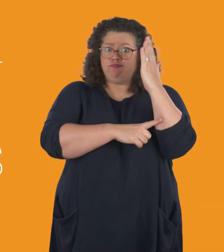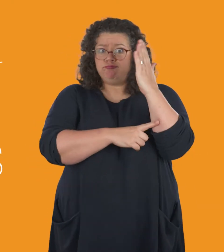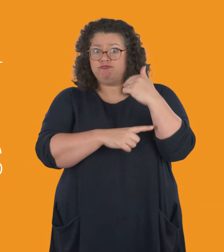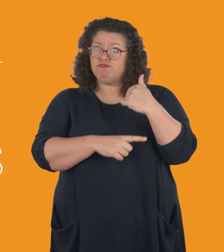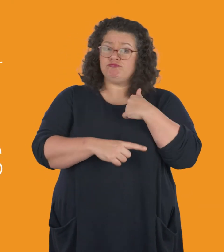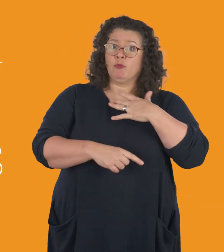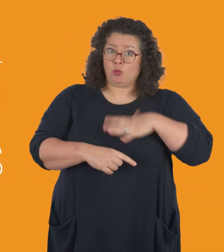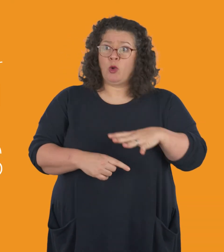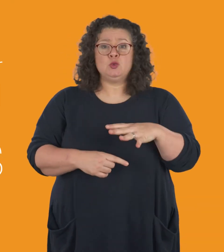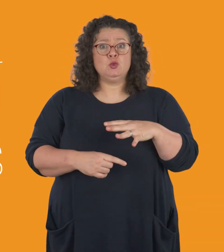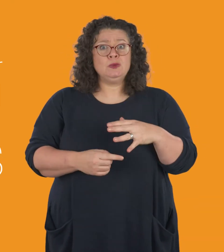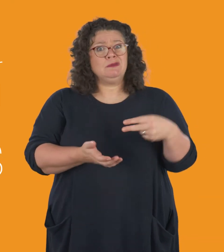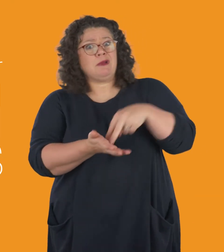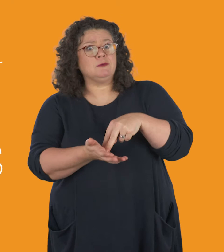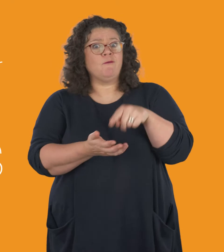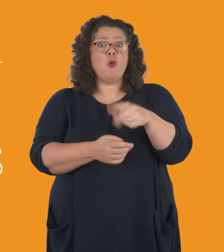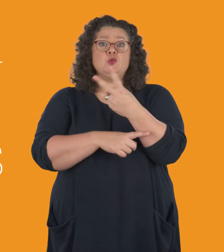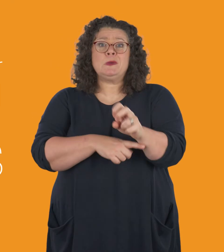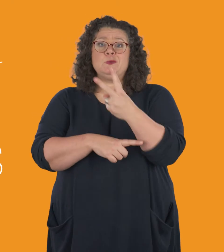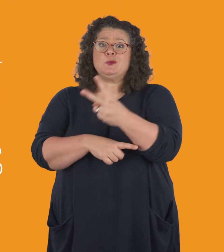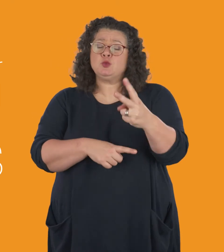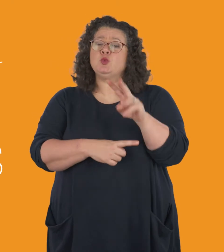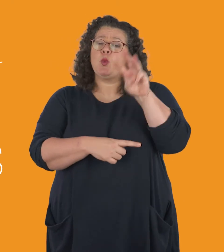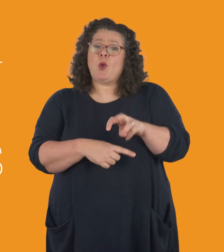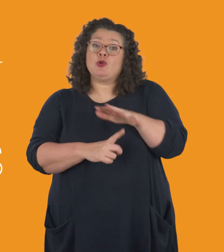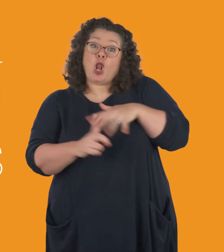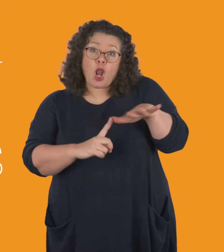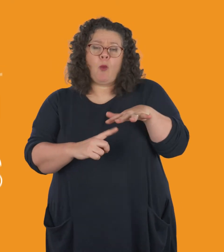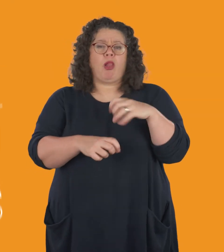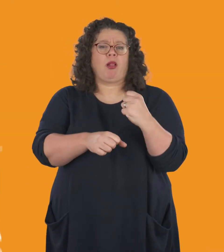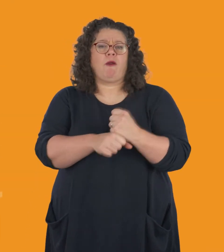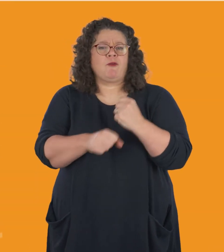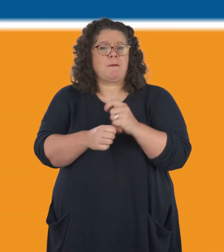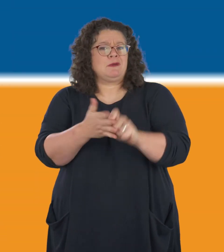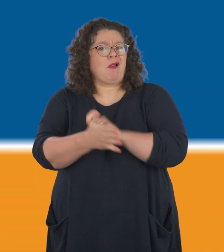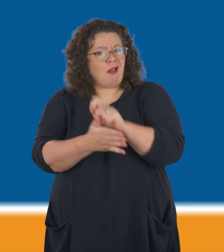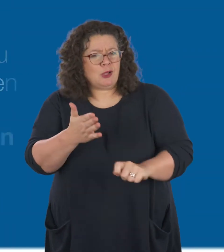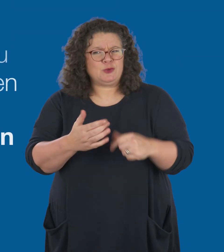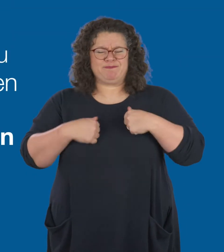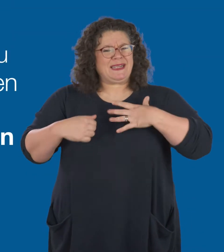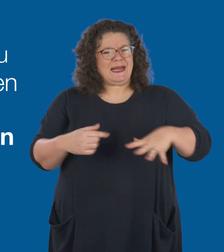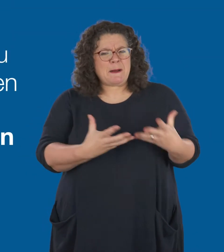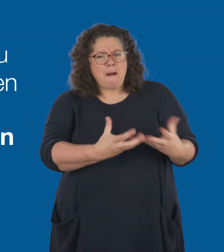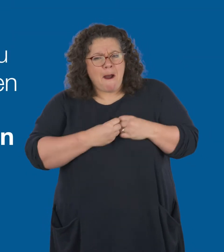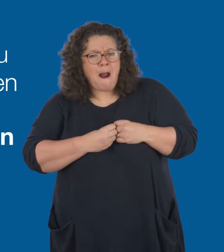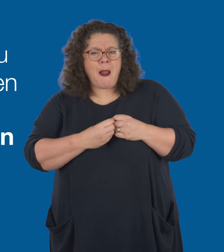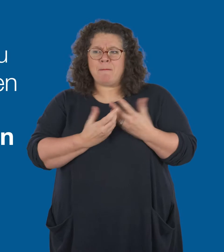anabl sydd eisiau sefyll yn etholiadau Llywodraeth Lleol Cymru 2022 ac mae angen help arnoch o ran cost